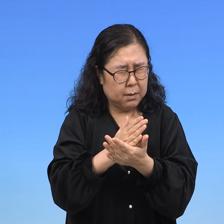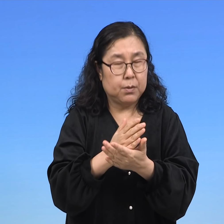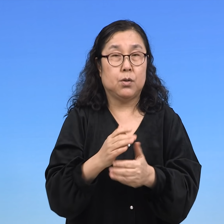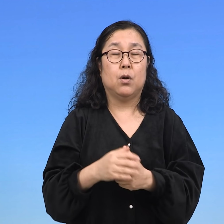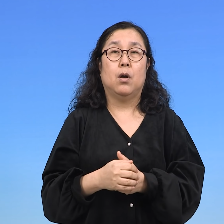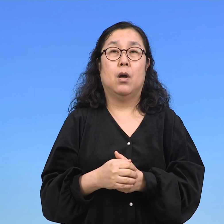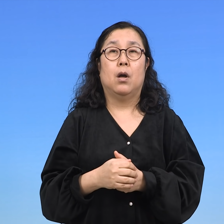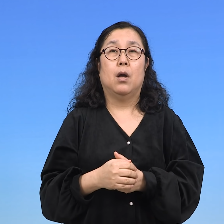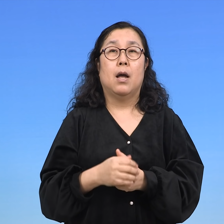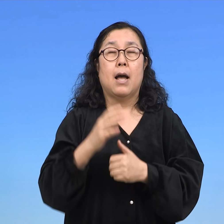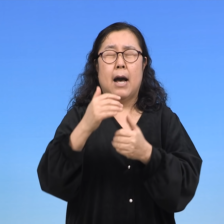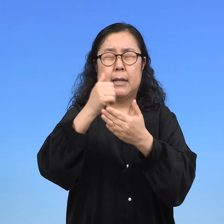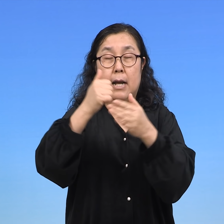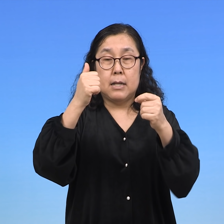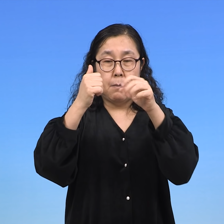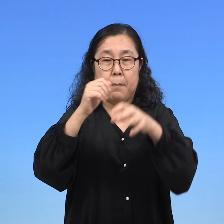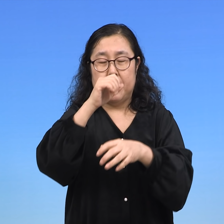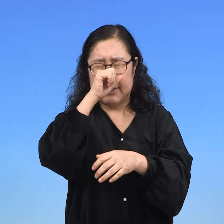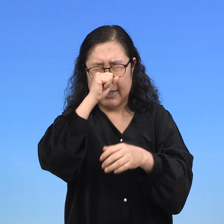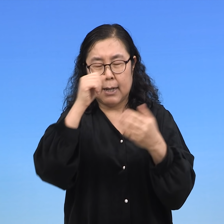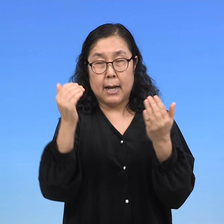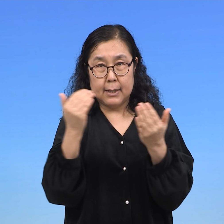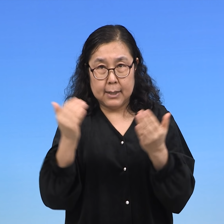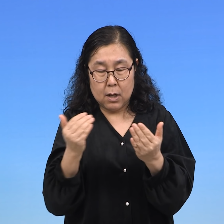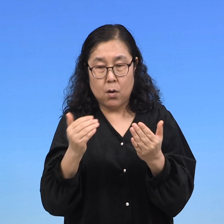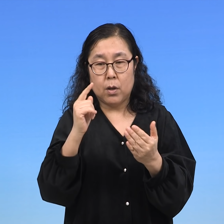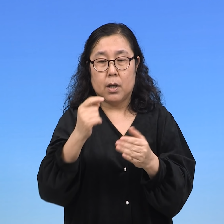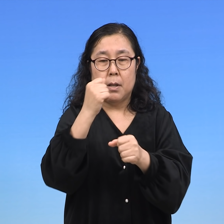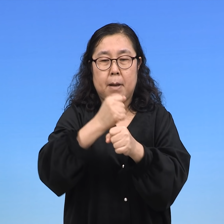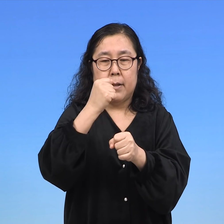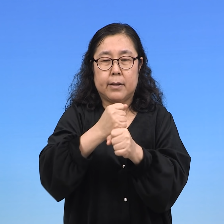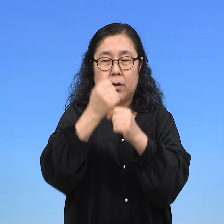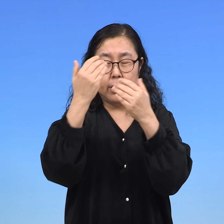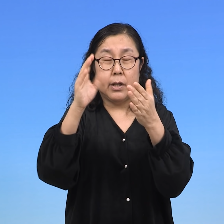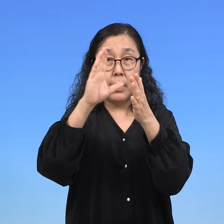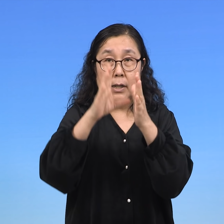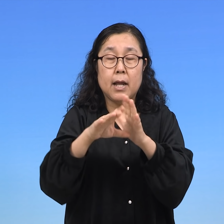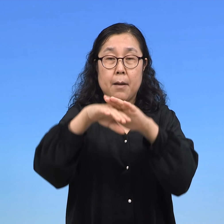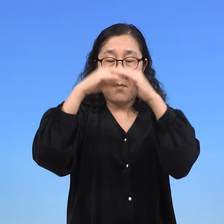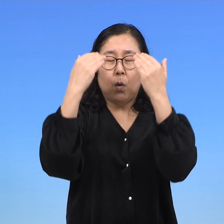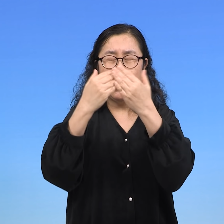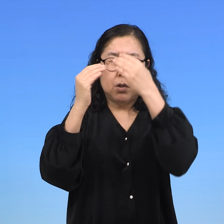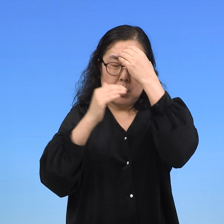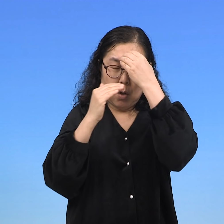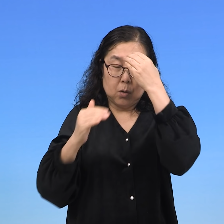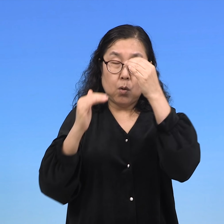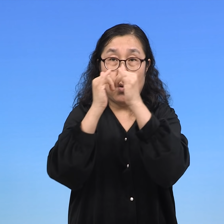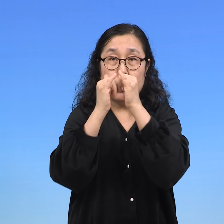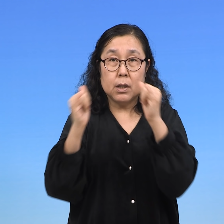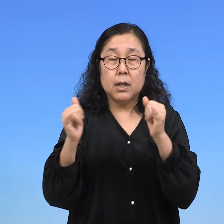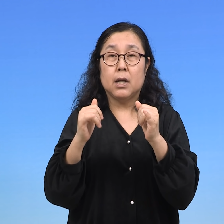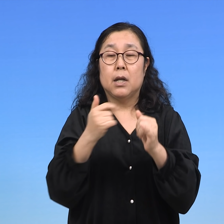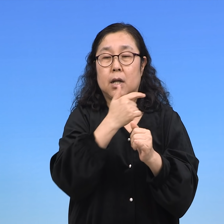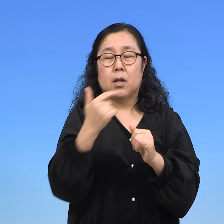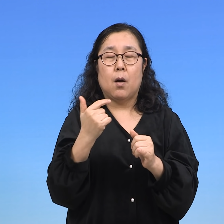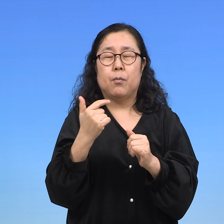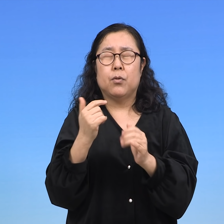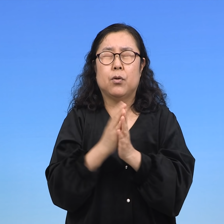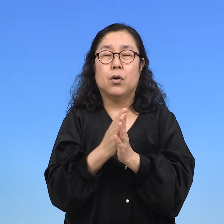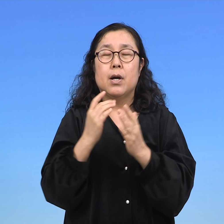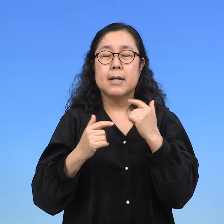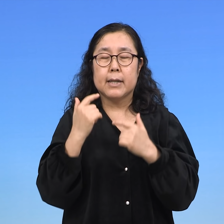일만수도 파송운동은 하나님 앞에 착한 일로 아버지 이것을 만들어 드릴 때에 모든 성도님들이